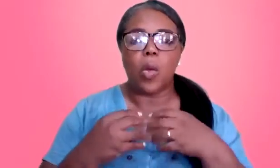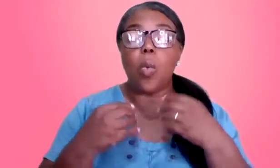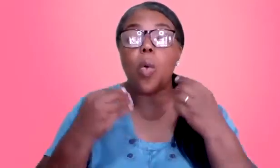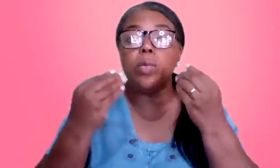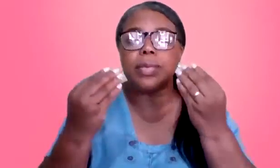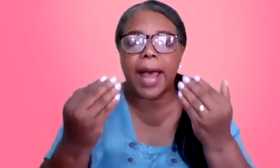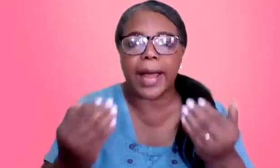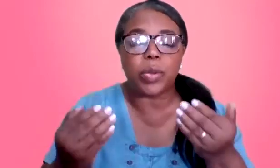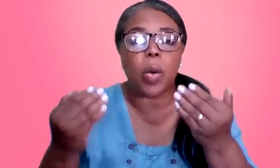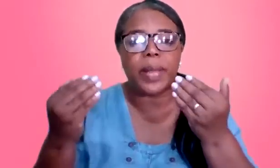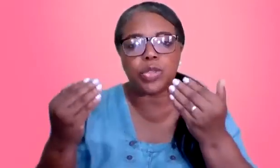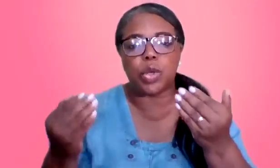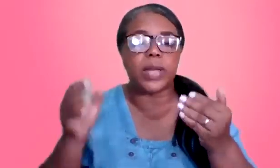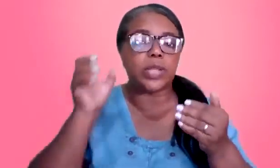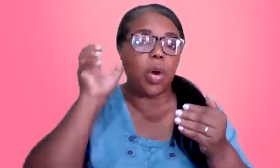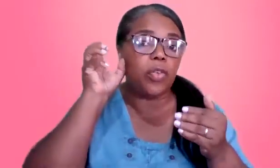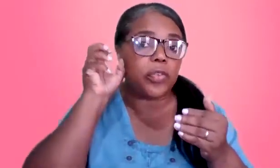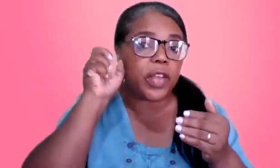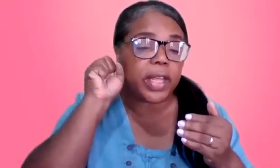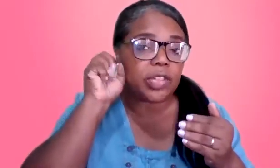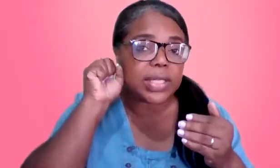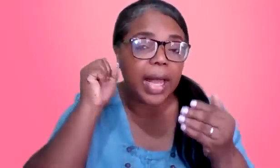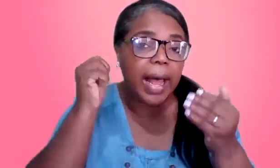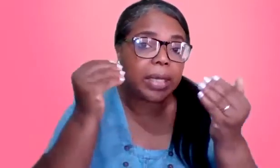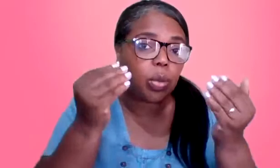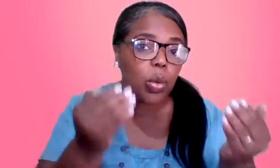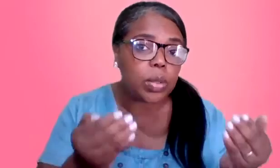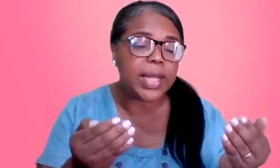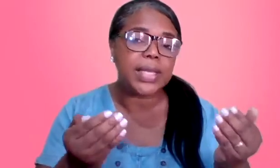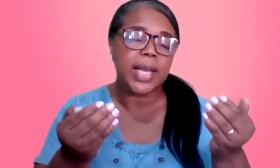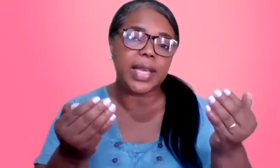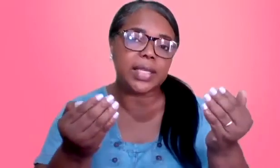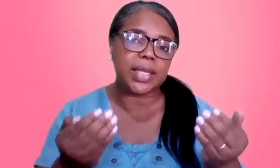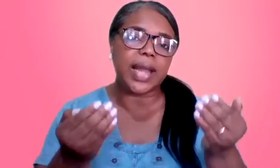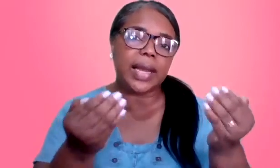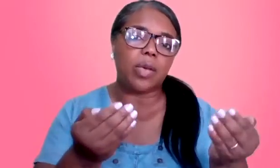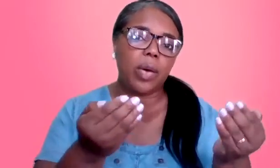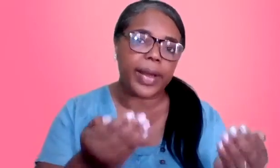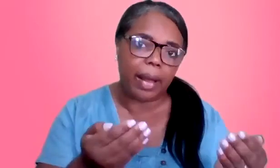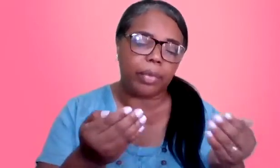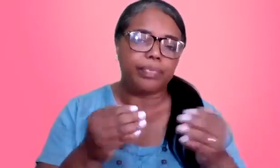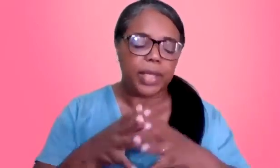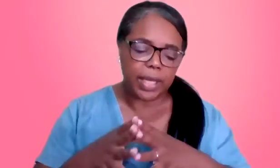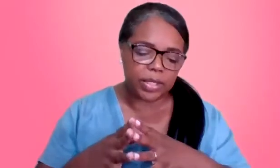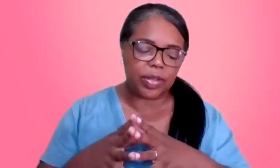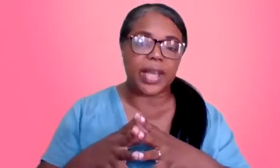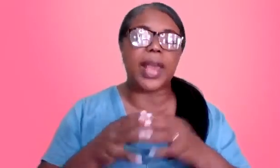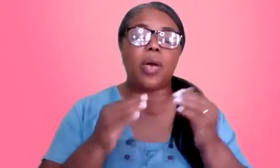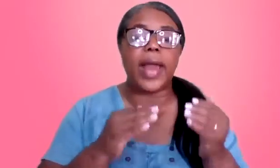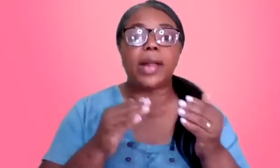com contato com pessoas ouvintes, adultas e ensina a língua oral. Isso daí é correto